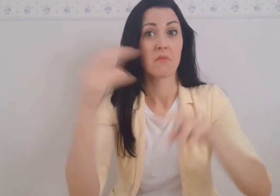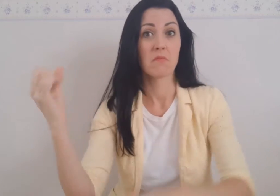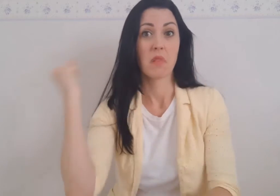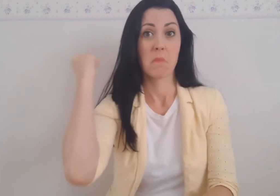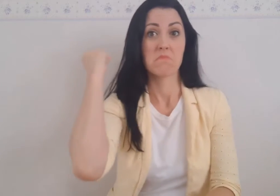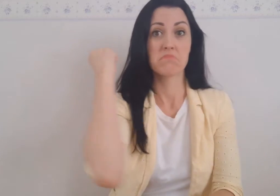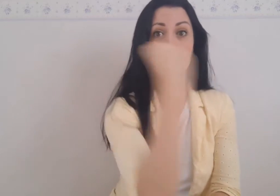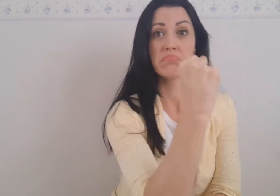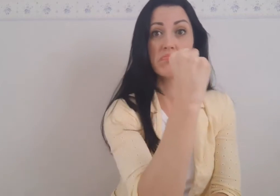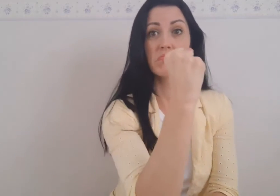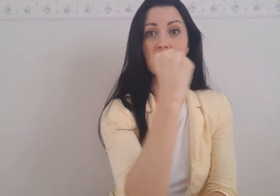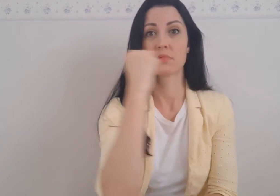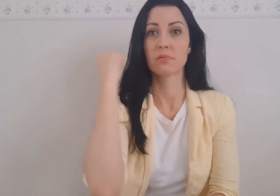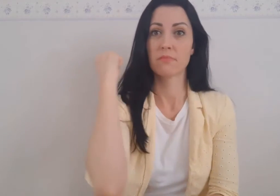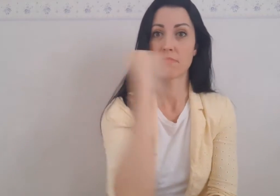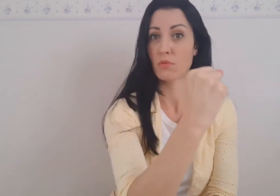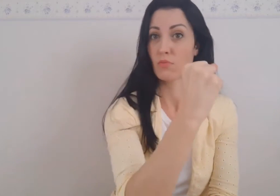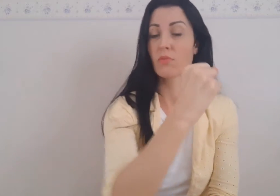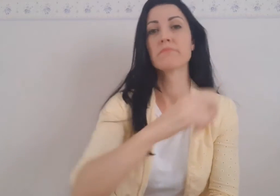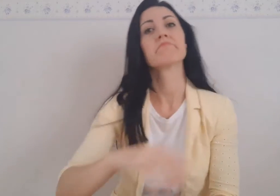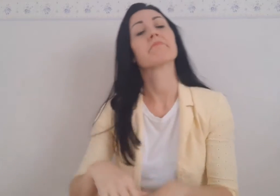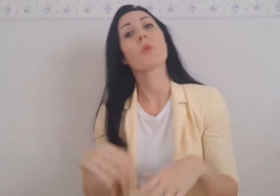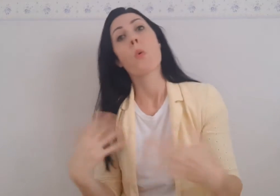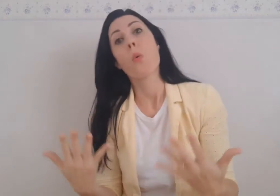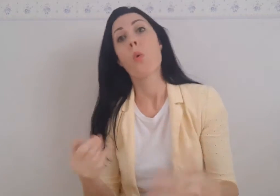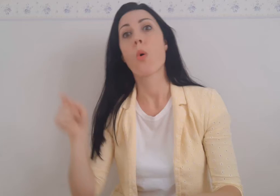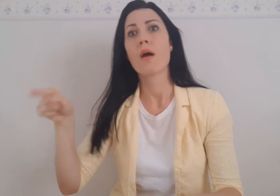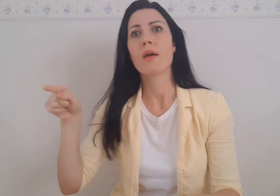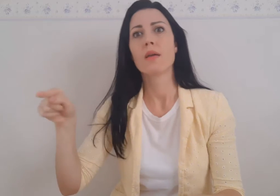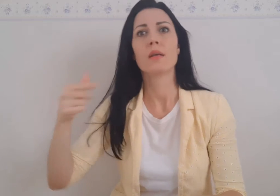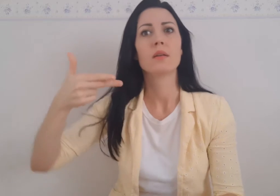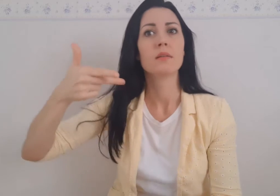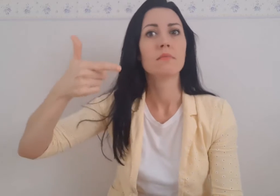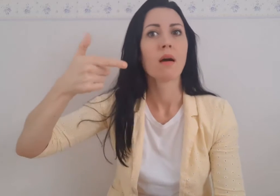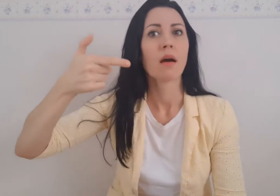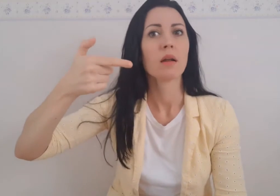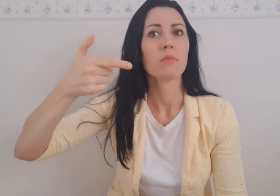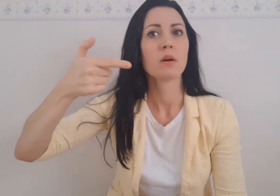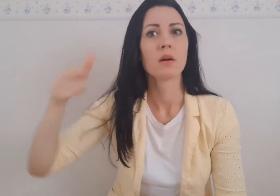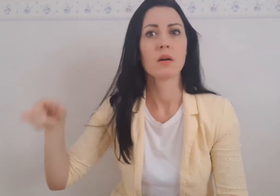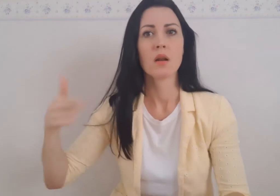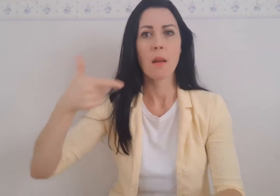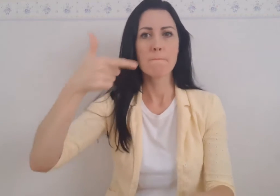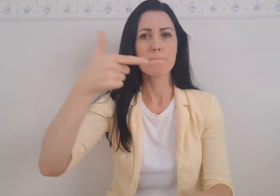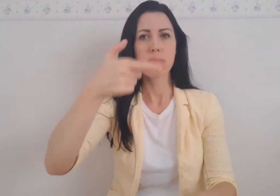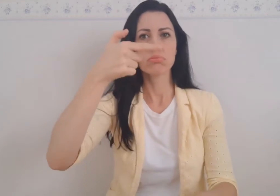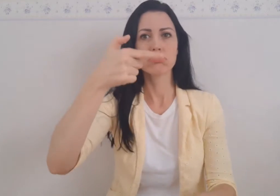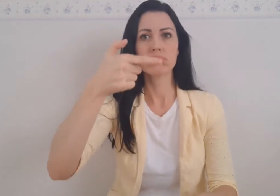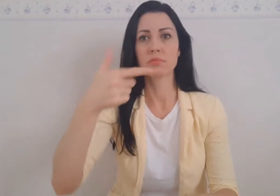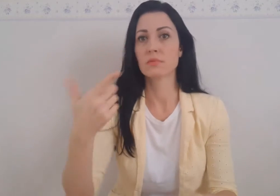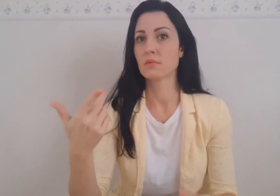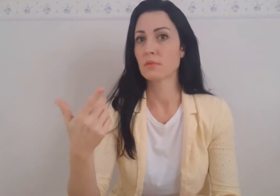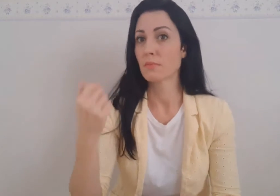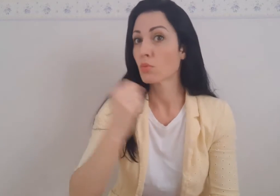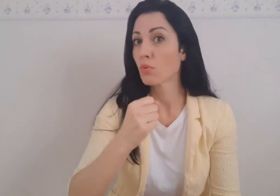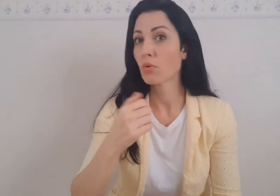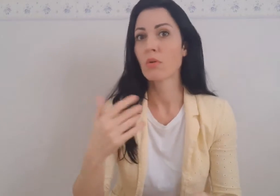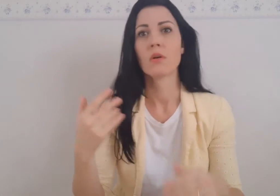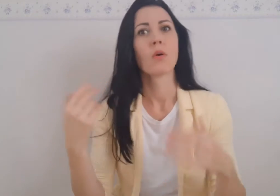uma faca, ele esfaqueou, matou assim. Ou se ele matou com uma arma, ele atirou.